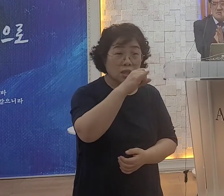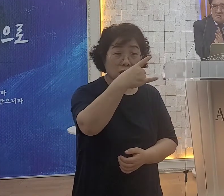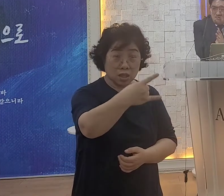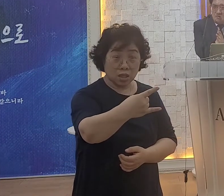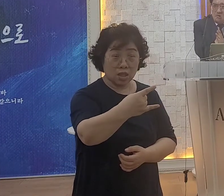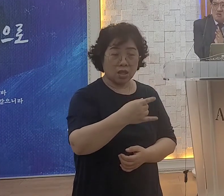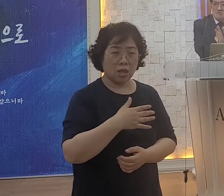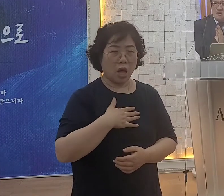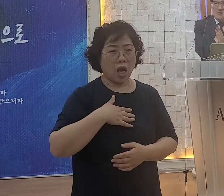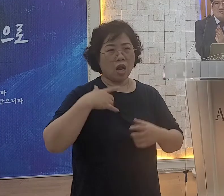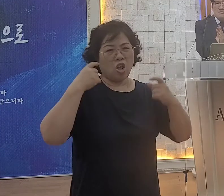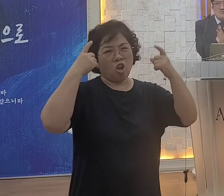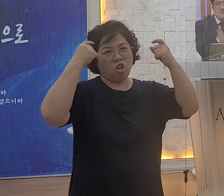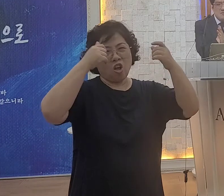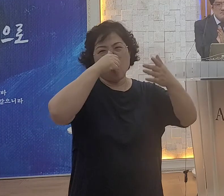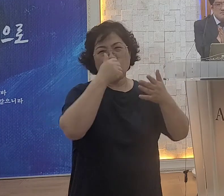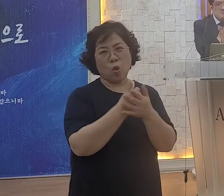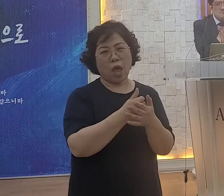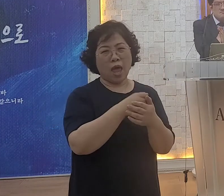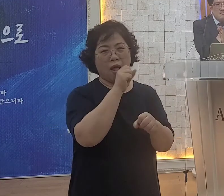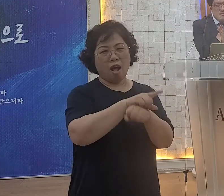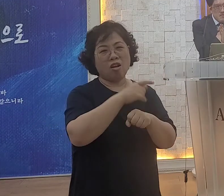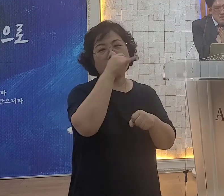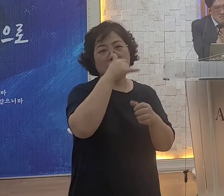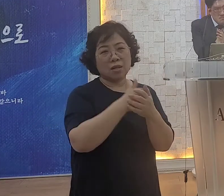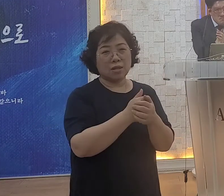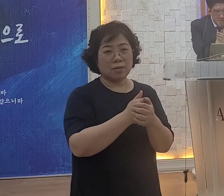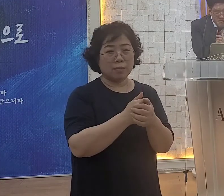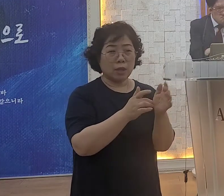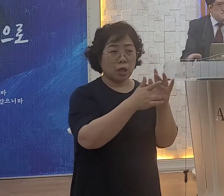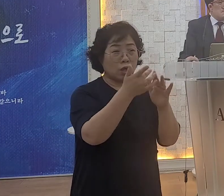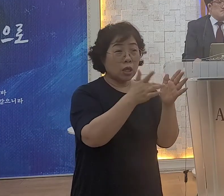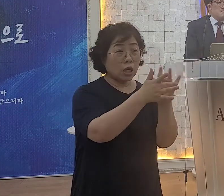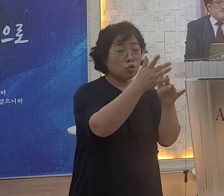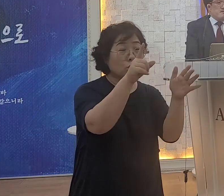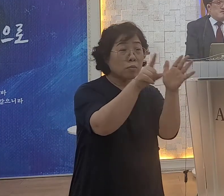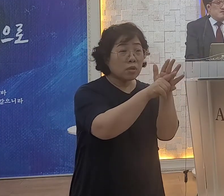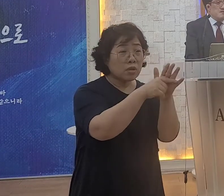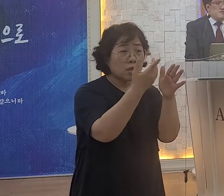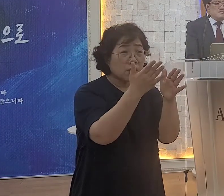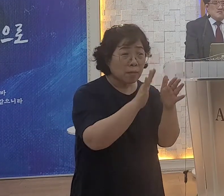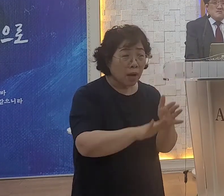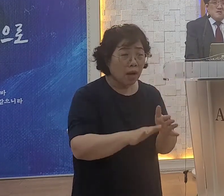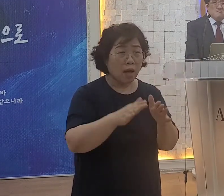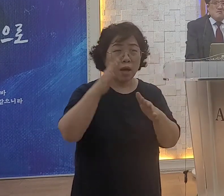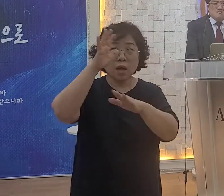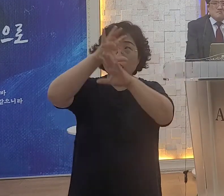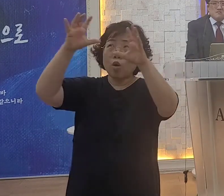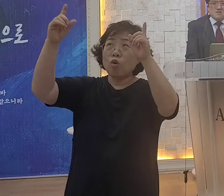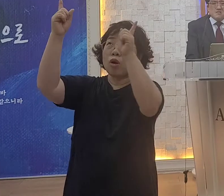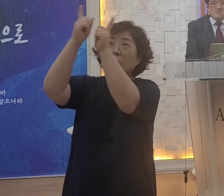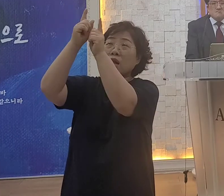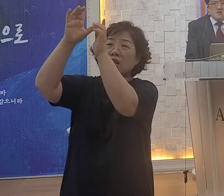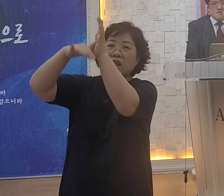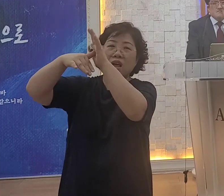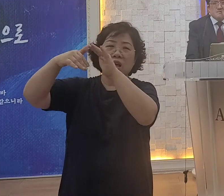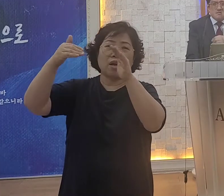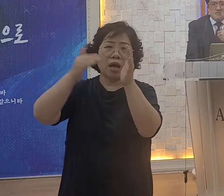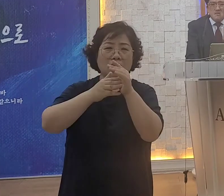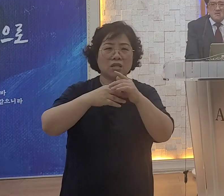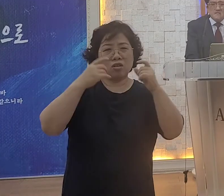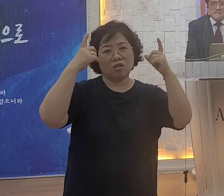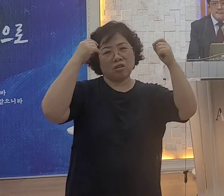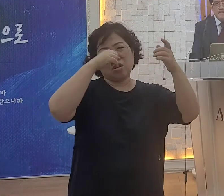아직도 죄성이 있죠. 우리가 예수를 믿어도 여러분 천국 문 앞에 갈 때까지 우리는 죄를 지을 수밖에 없어요. 왜? 처음에 원죄로부터 시작된 우리의